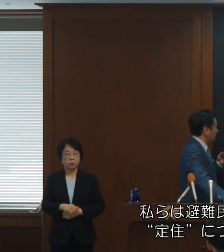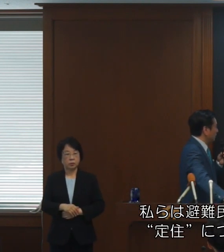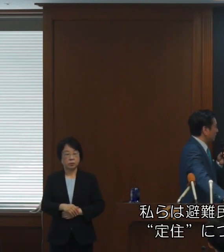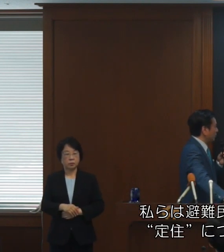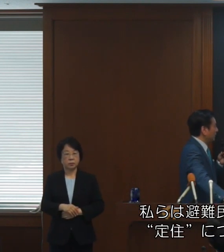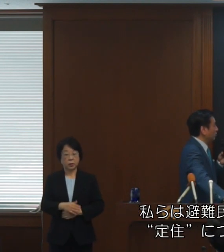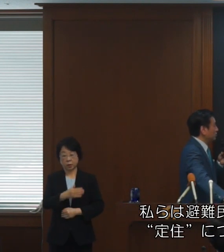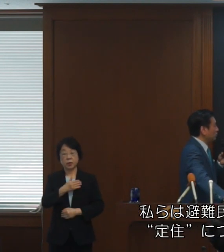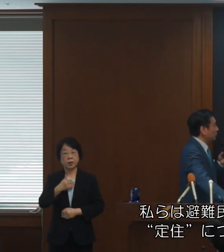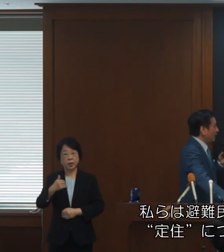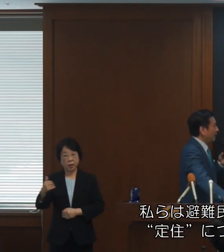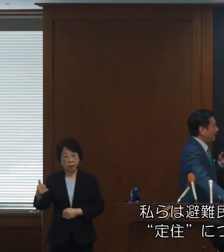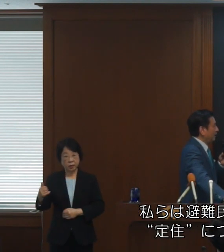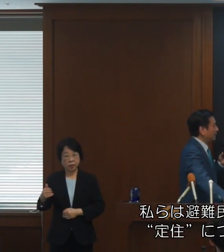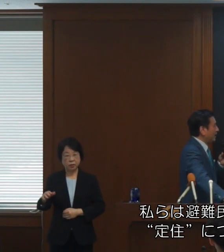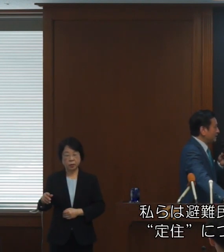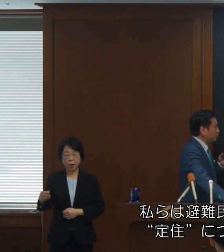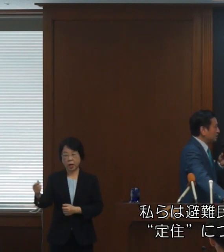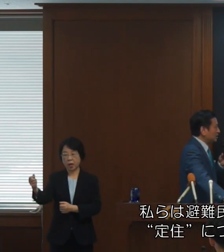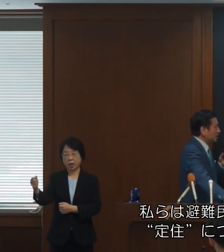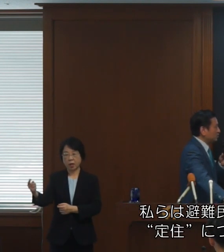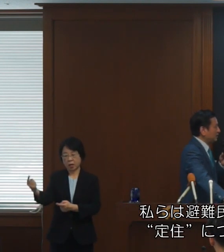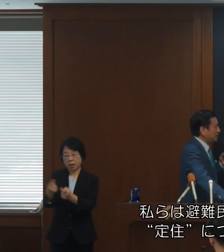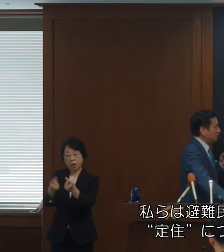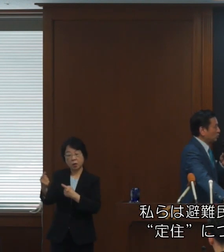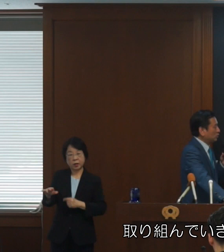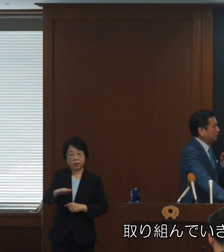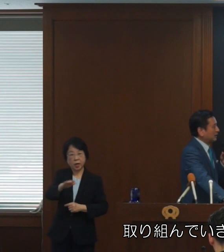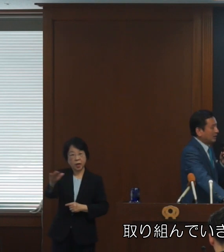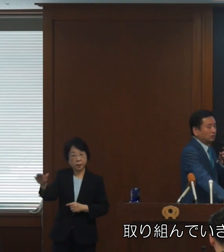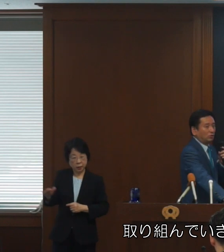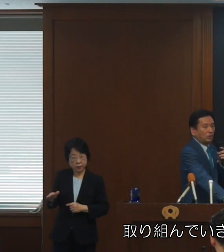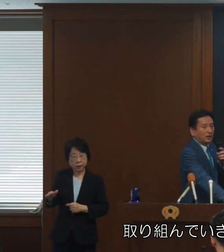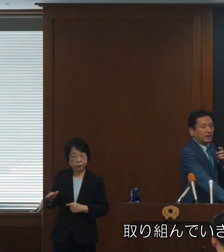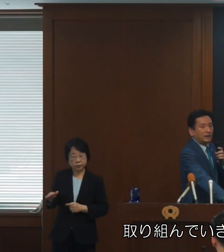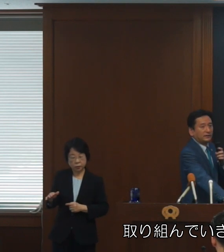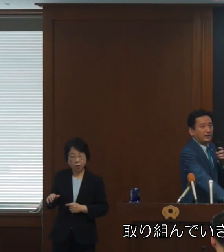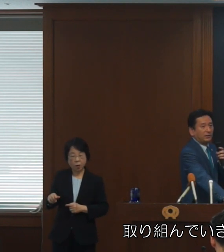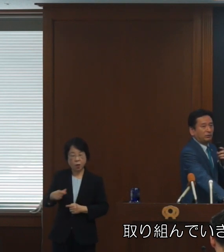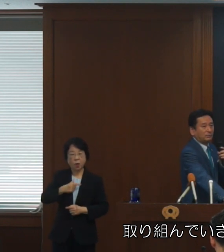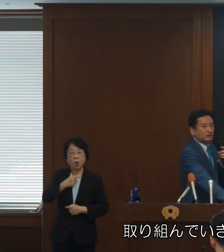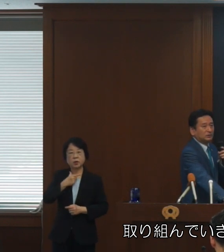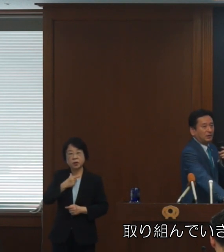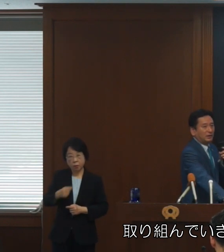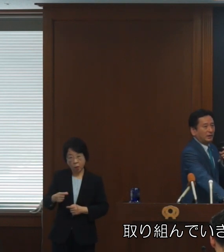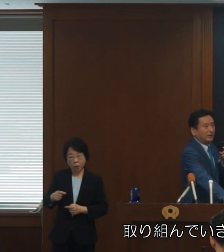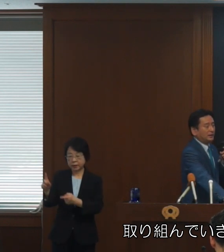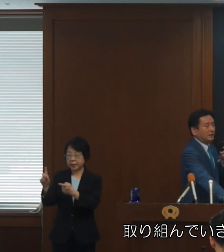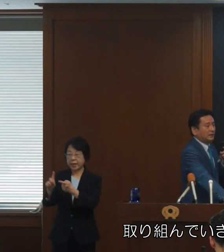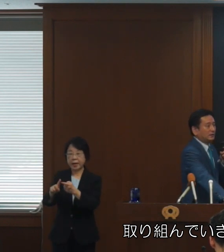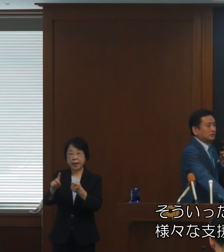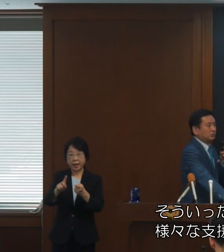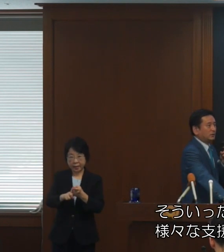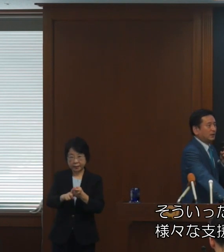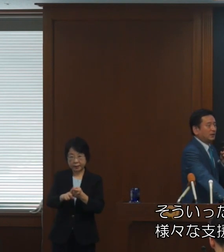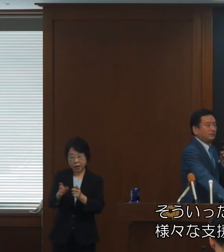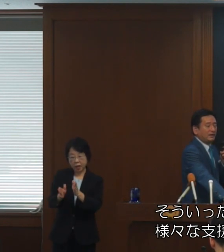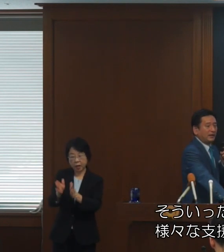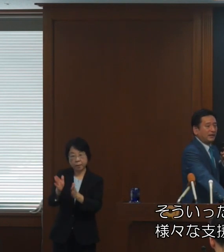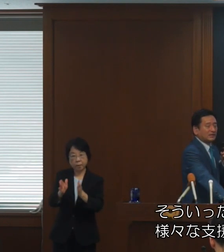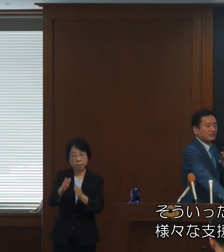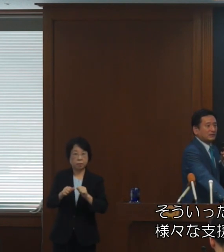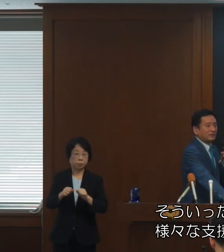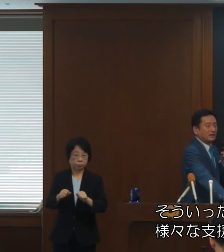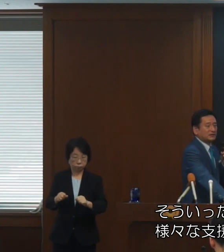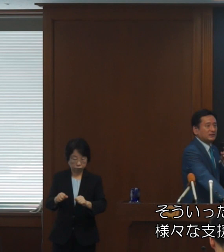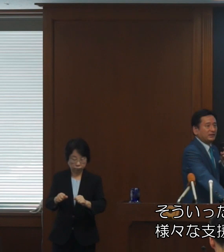は避難民の方の希望に沿って定住につながる支援にも取り組んでいきたいと考えておりますそういった